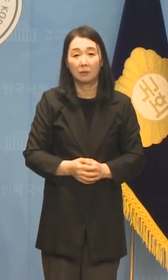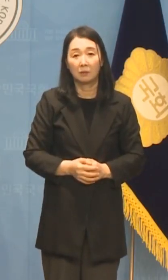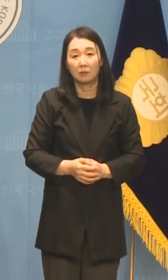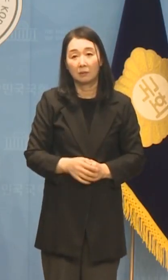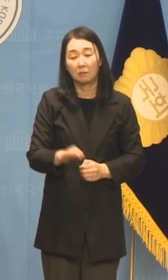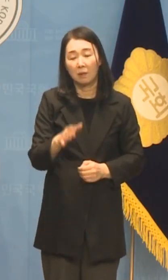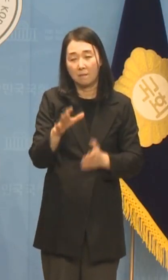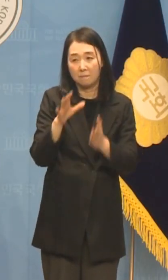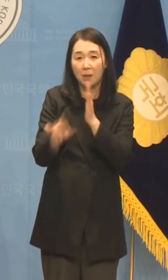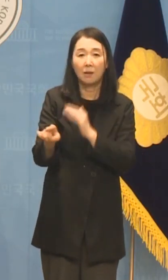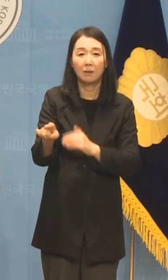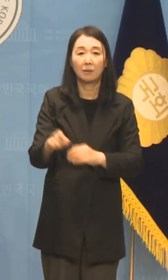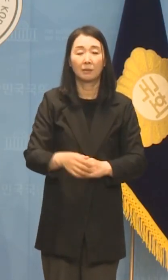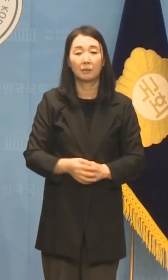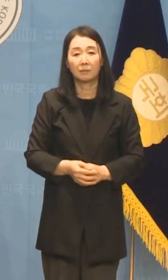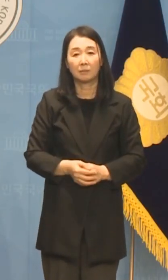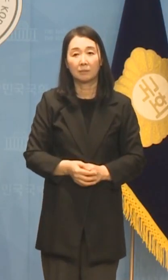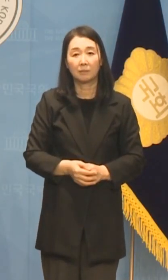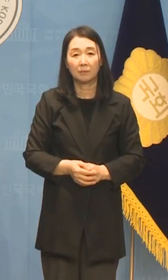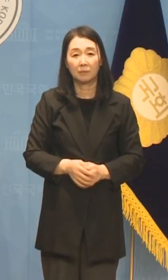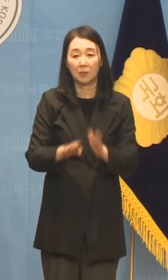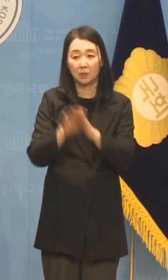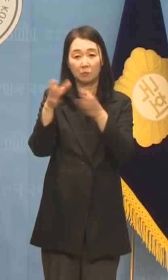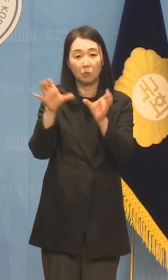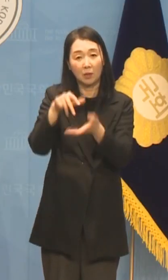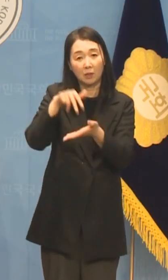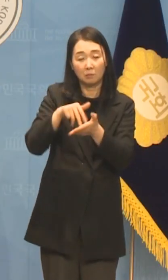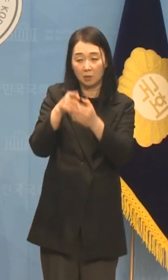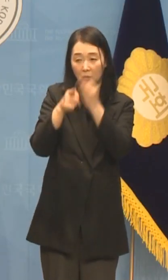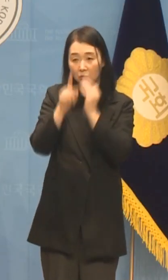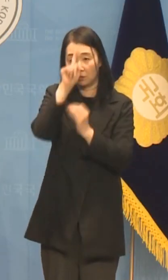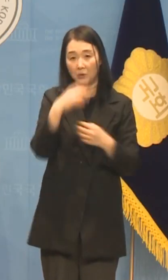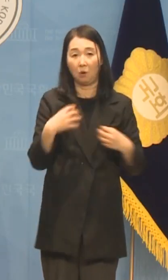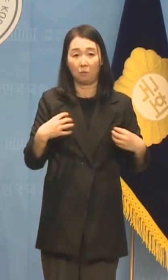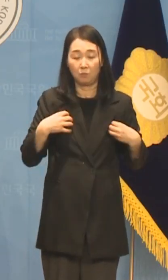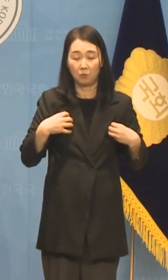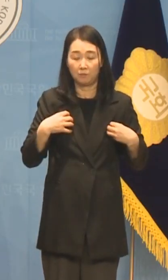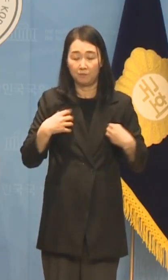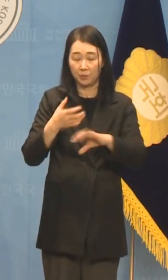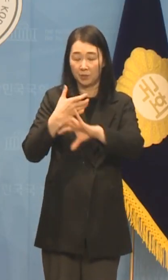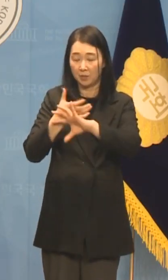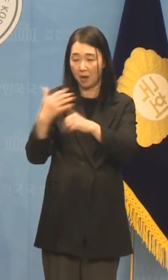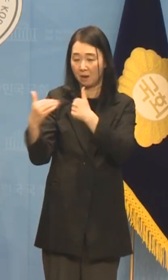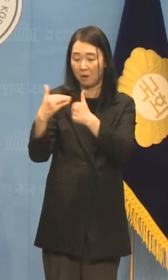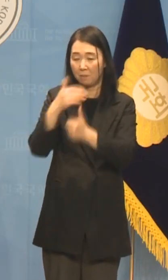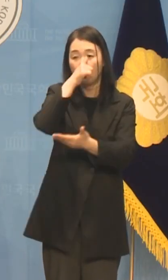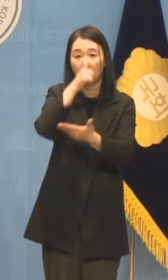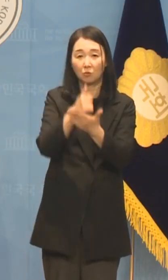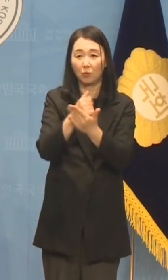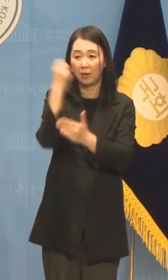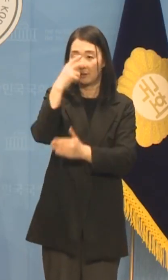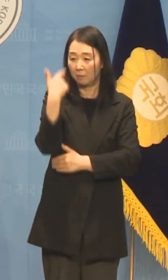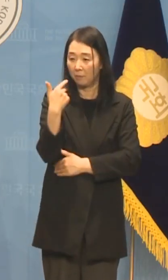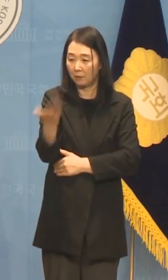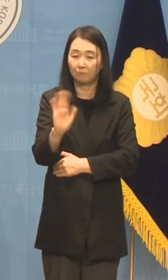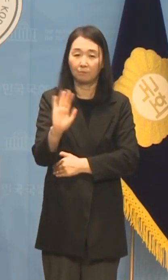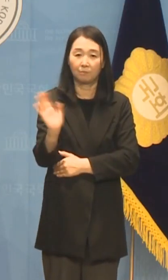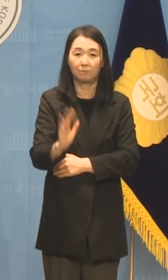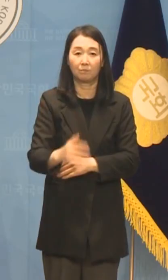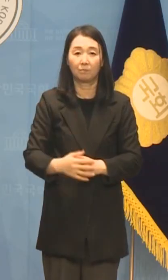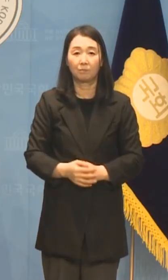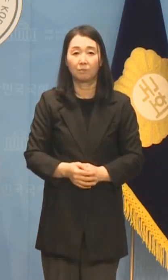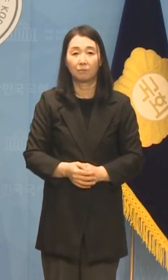천인공노할 일입니다. 진보당은 윤석열 정권의 외환죄를 적당히 넘어가지 않을